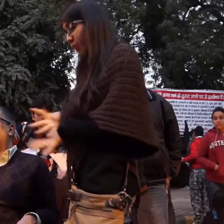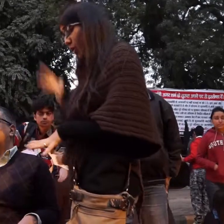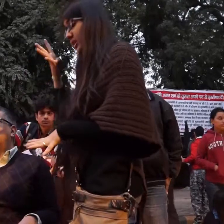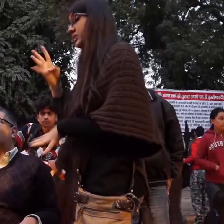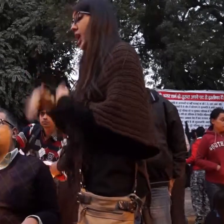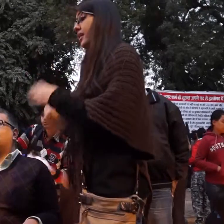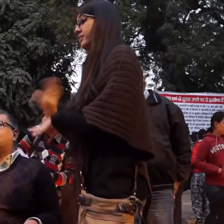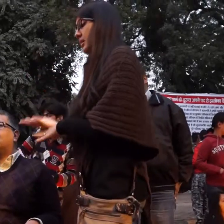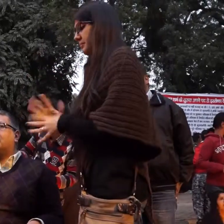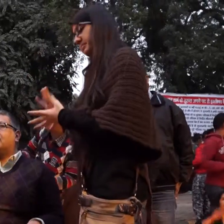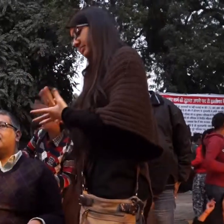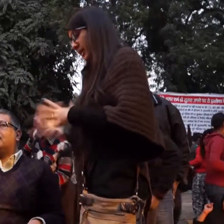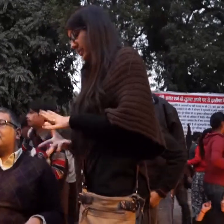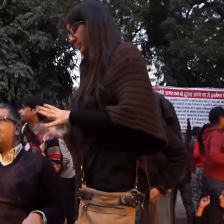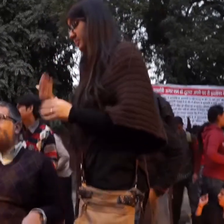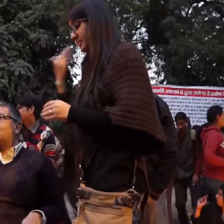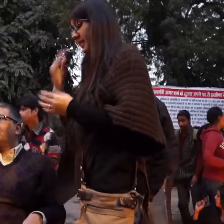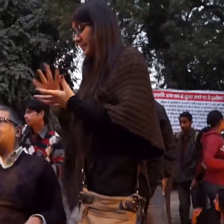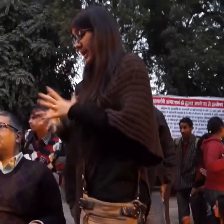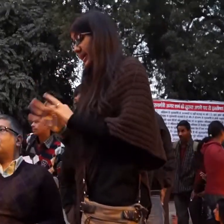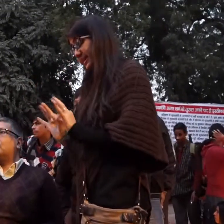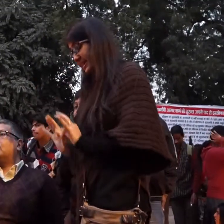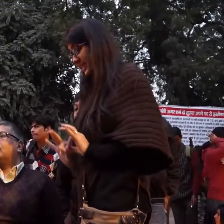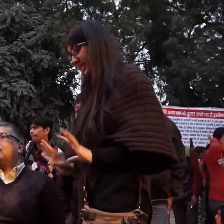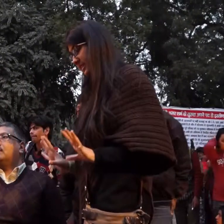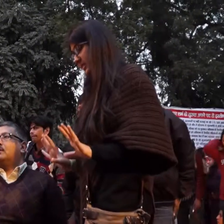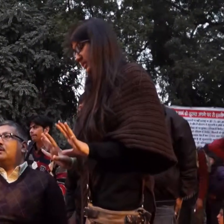में, मगर कानून बनते बनते जब तक तैयार हुआ तब तक